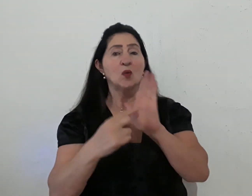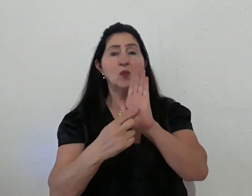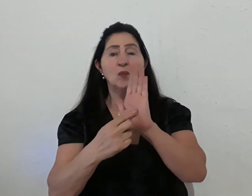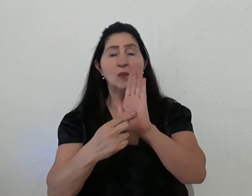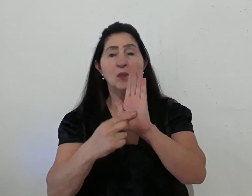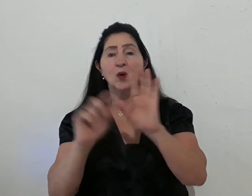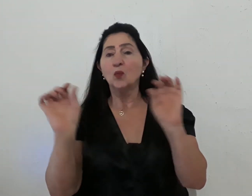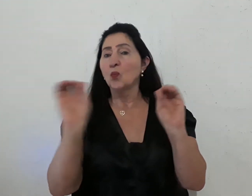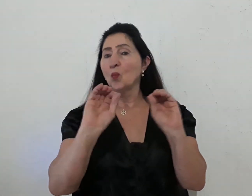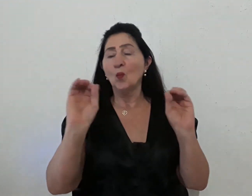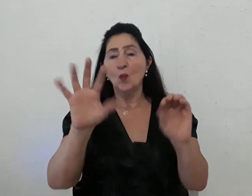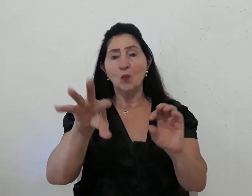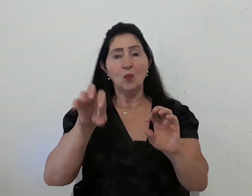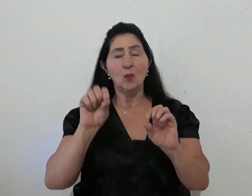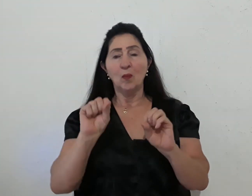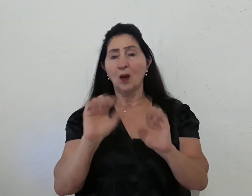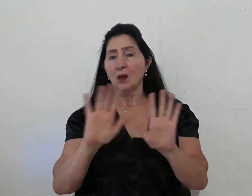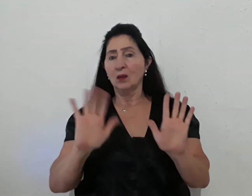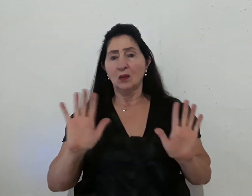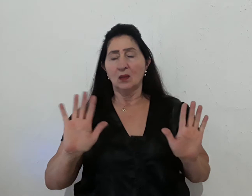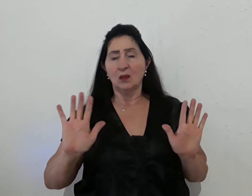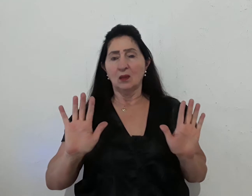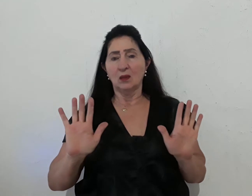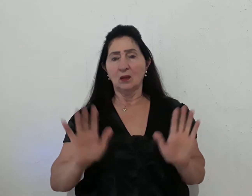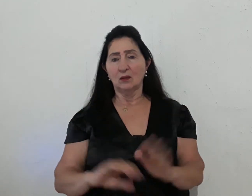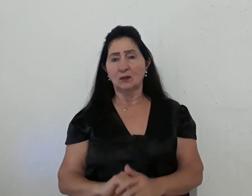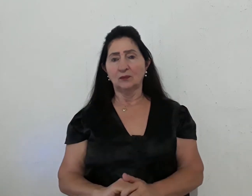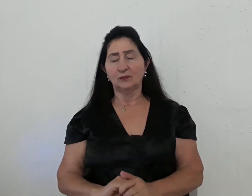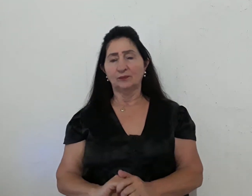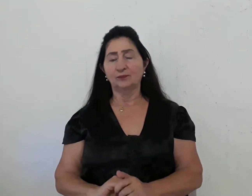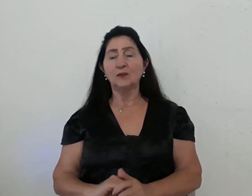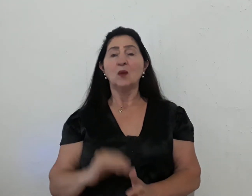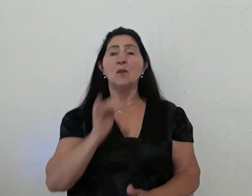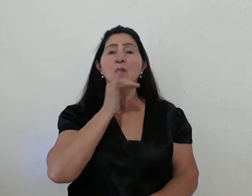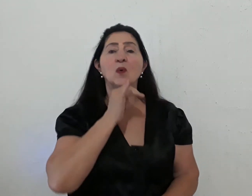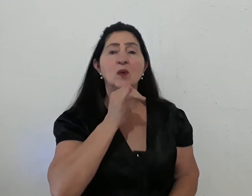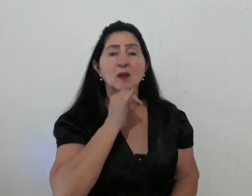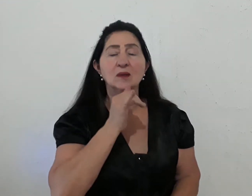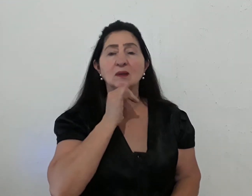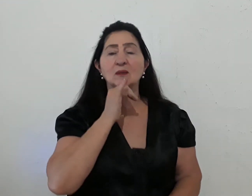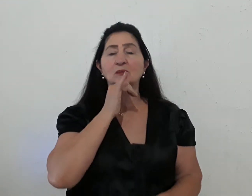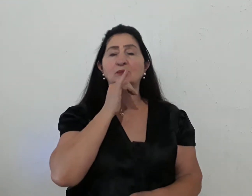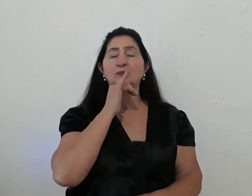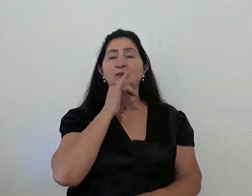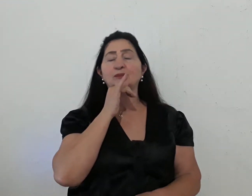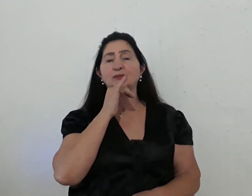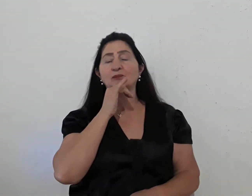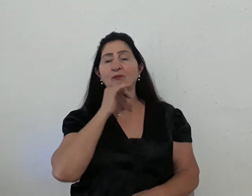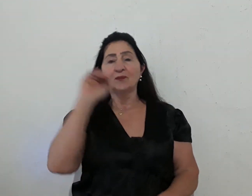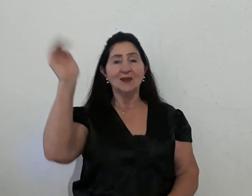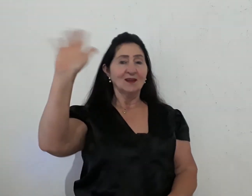e nem o toque de objetos. Por exemplo, acenando com a mão para